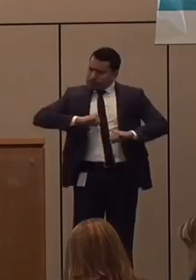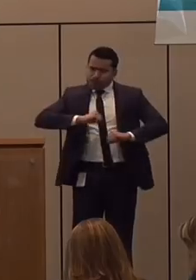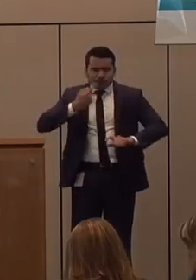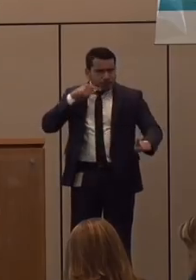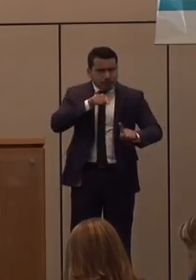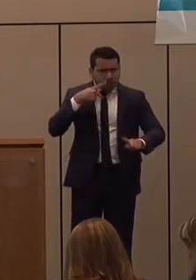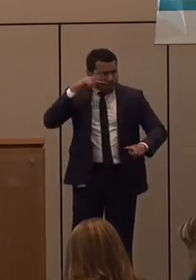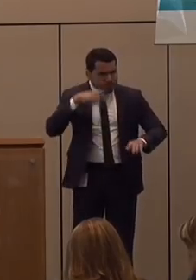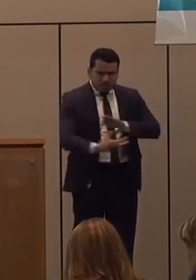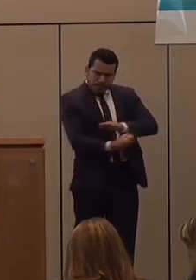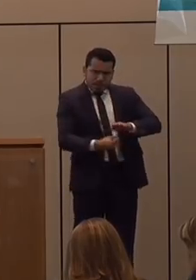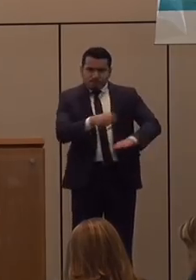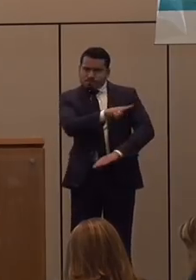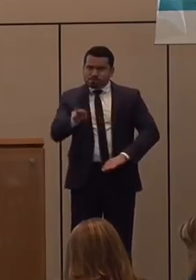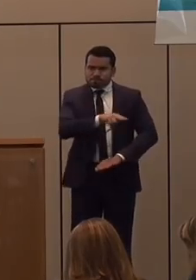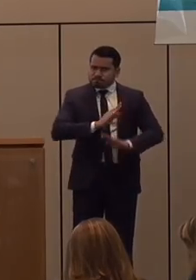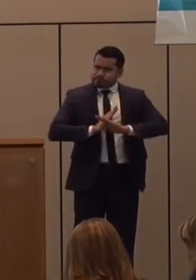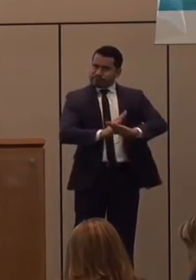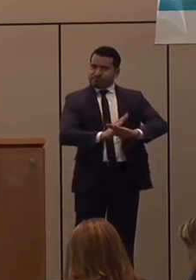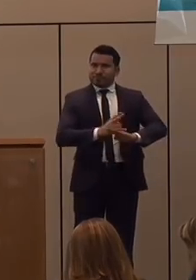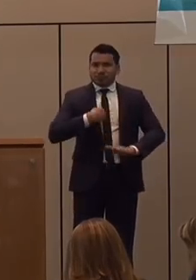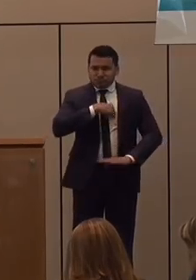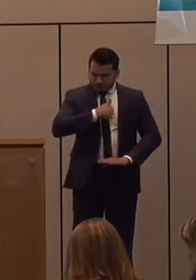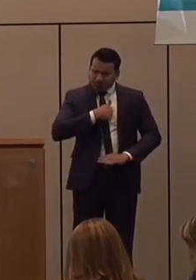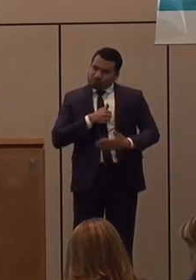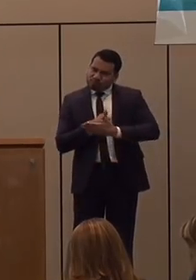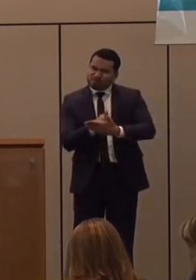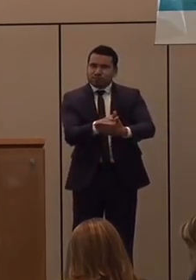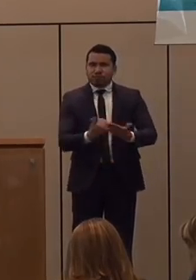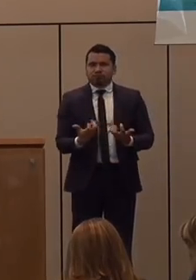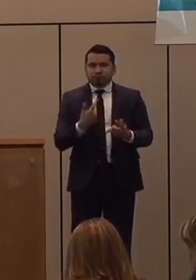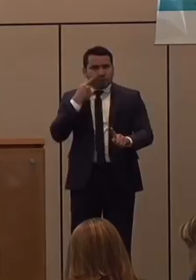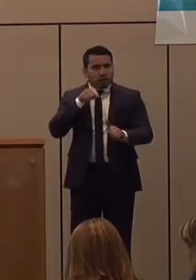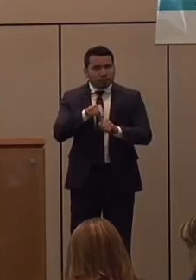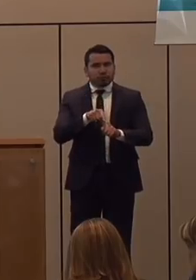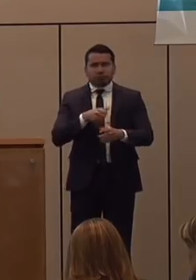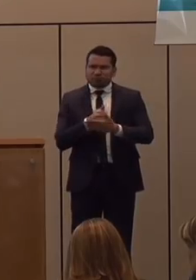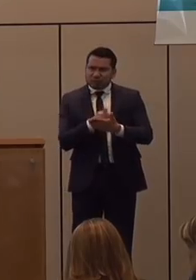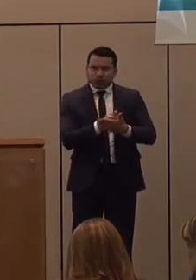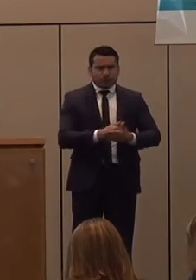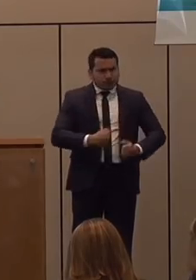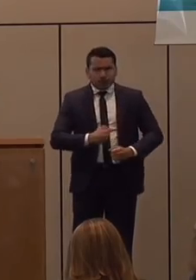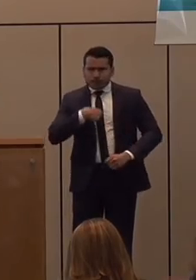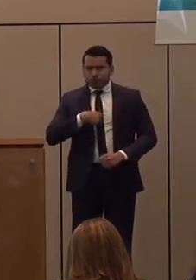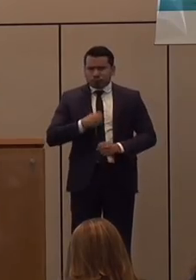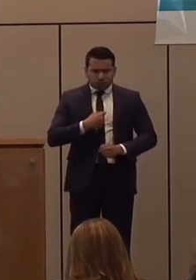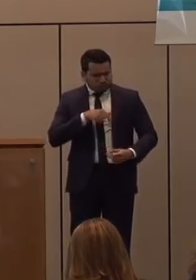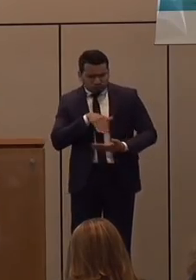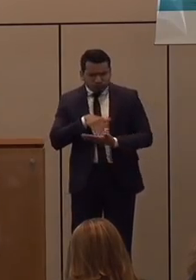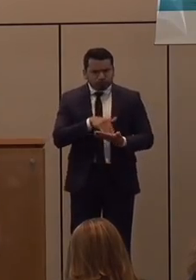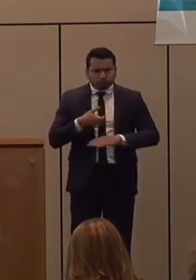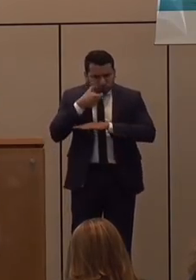dispuestos a desfallecer en esa lucha y tenemos que ser cada vez más contundentes cada vez más rigurosos para que el